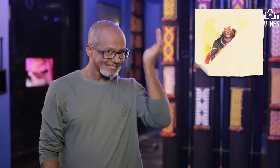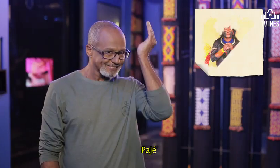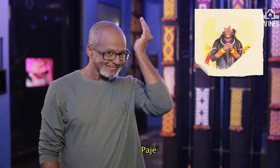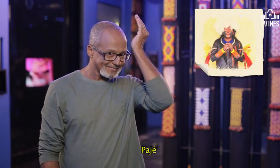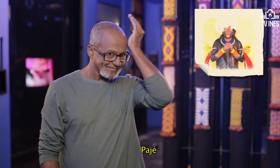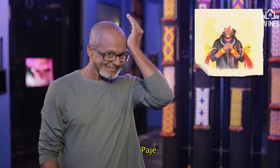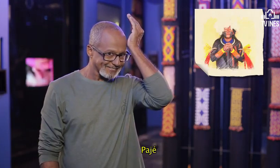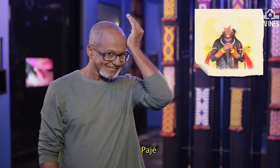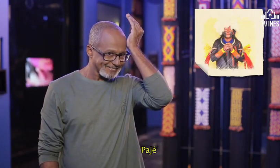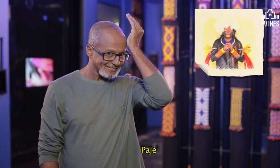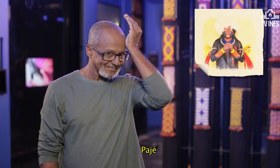pajé.